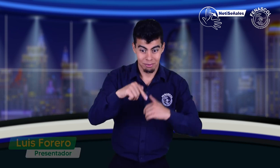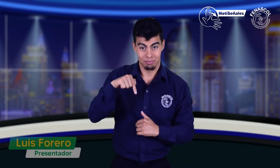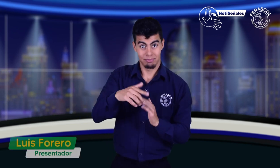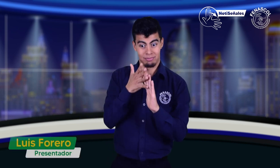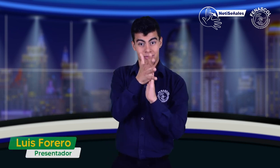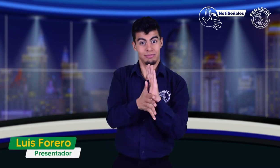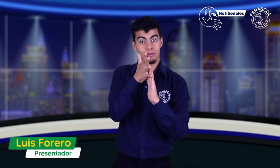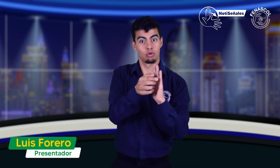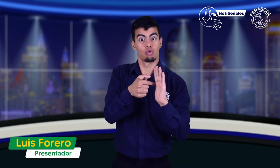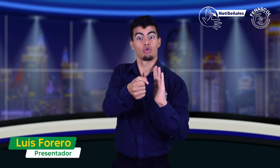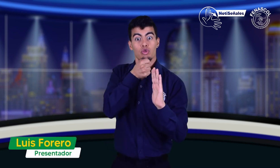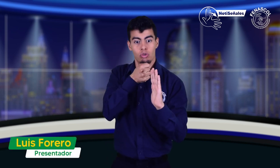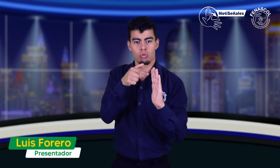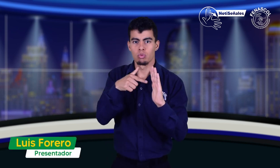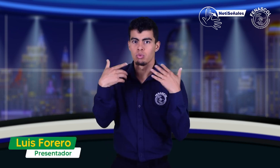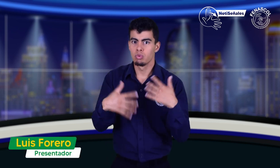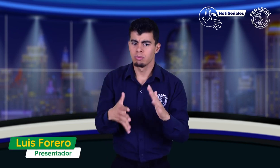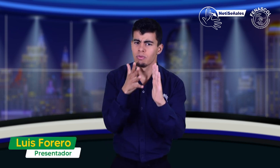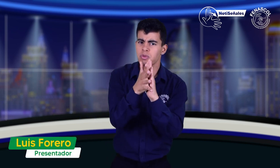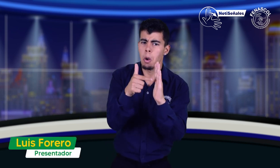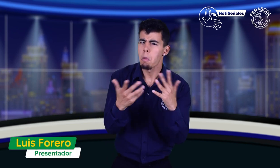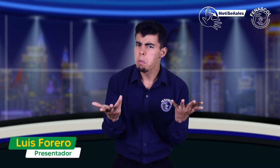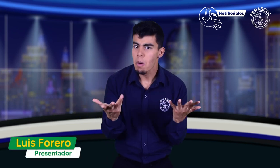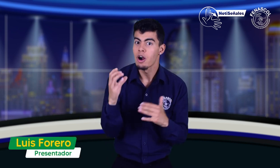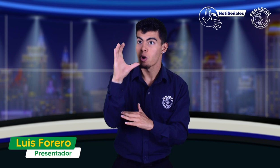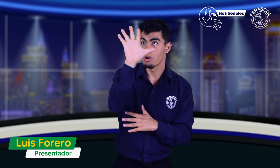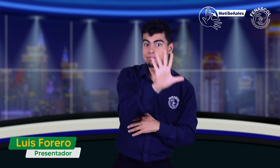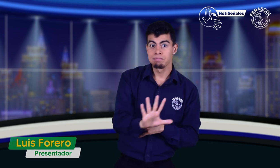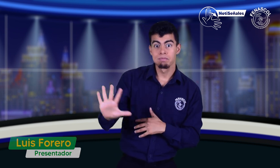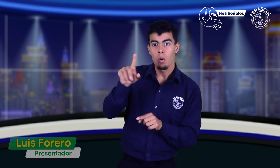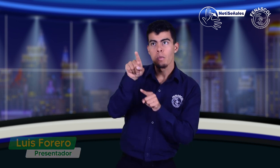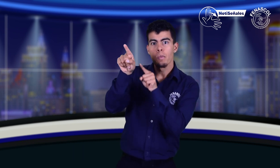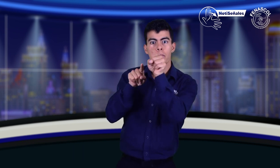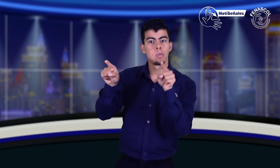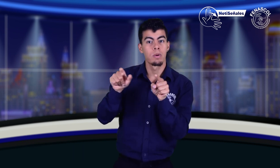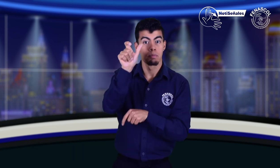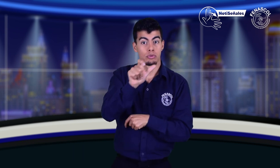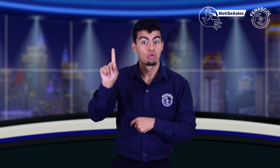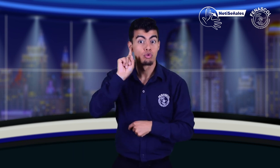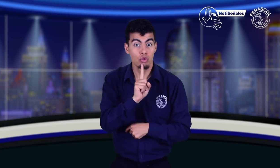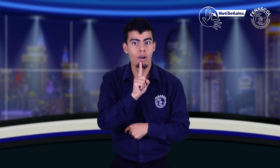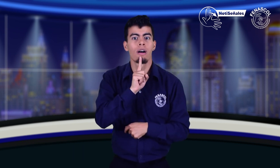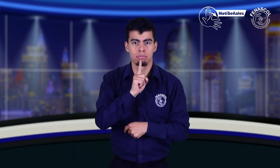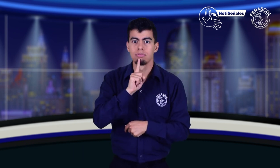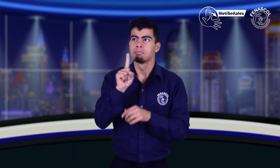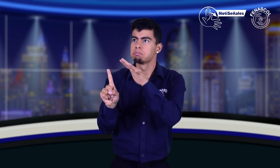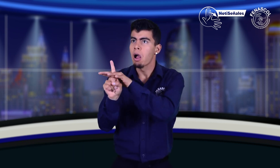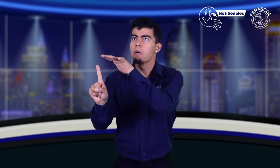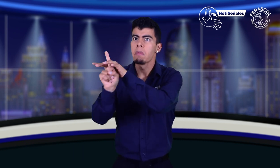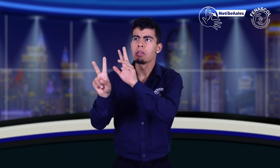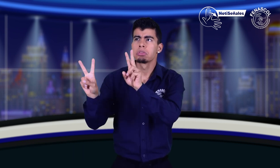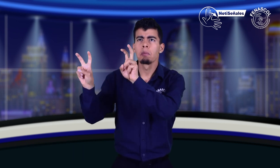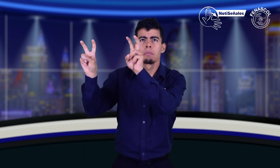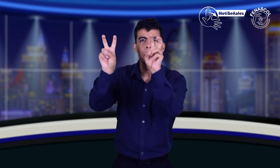Hola hola estamos desde notti señales un espacio para informar sobre los acontecimientos que experimentan